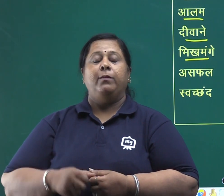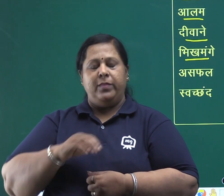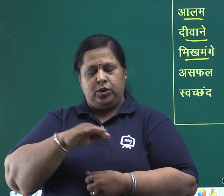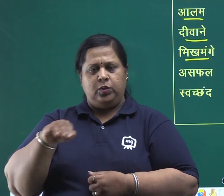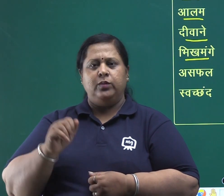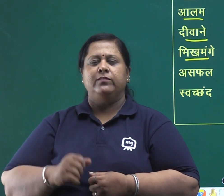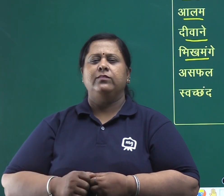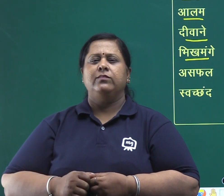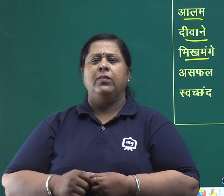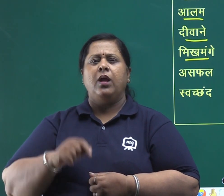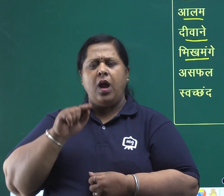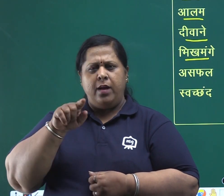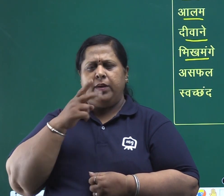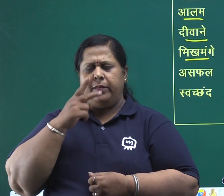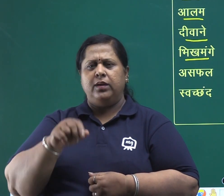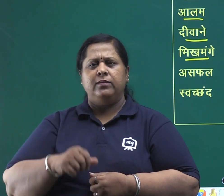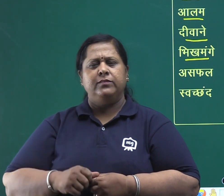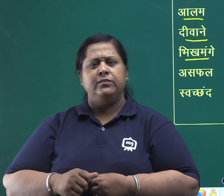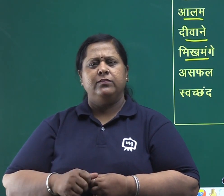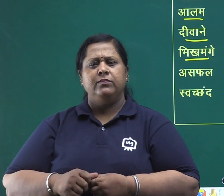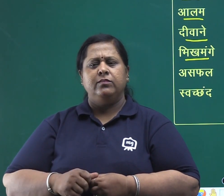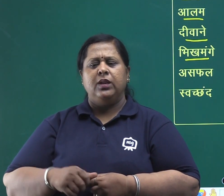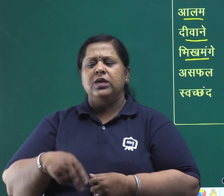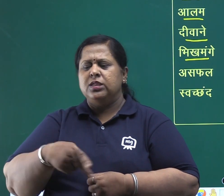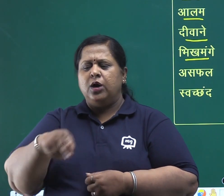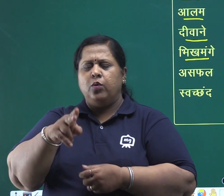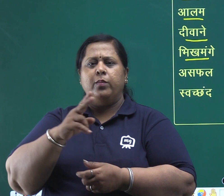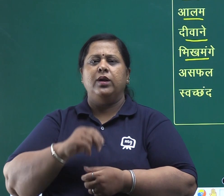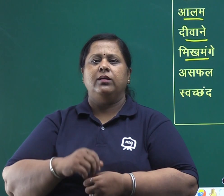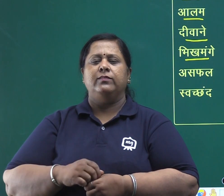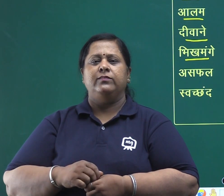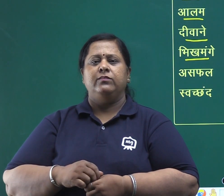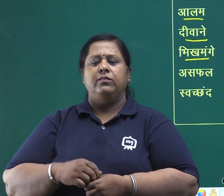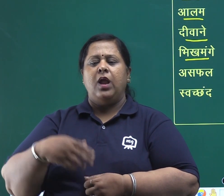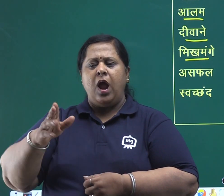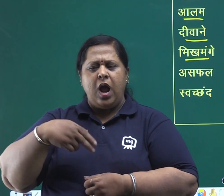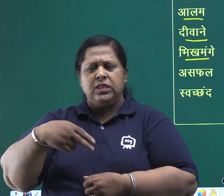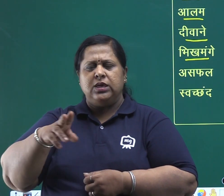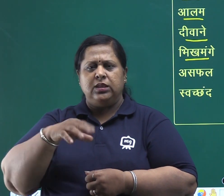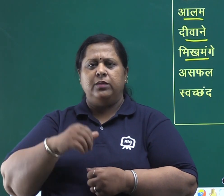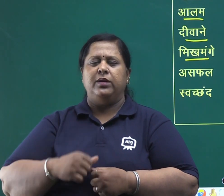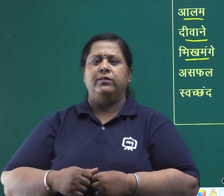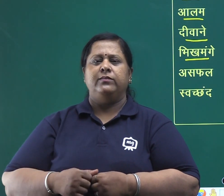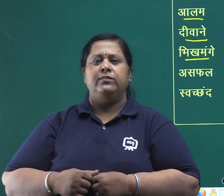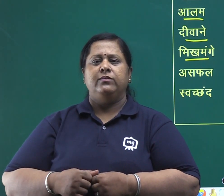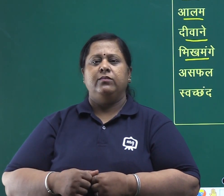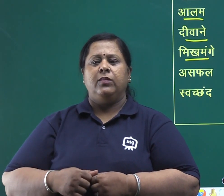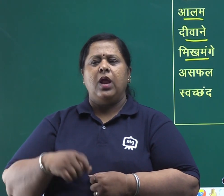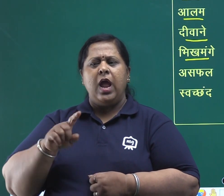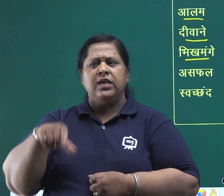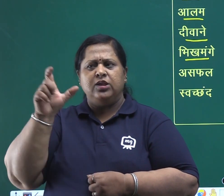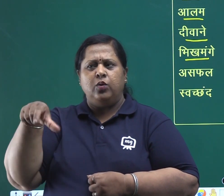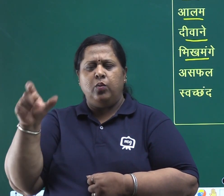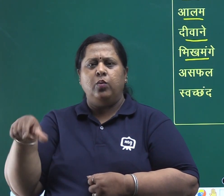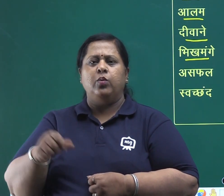बच्चों, आपने भी सड़कों पर आते जाते समय ऐसे व्यक्तियों